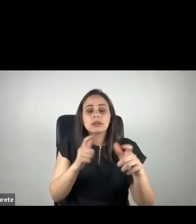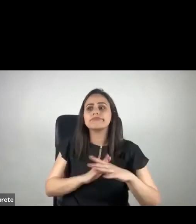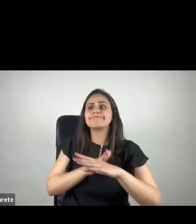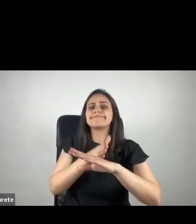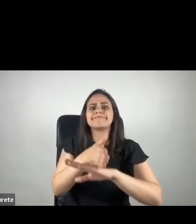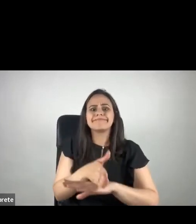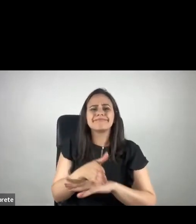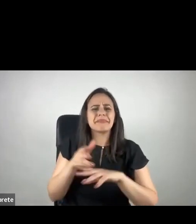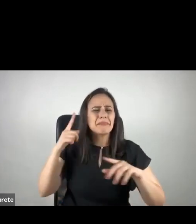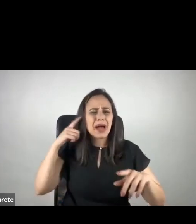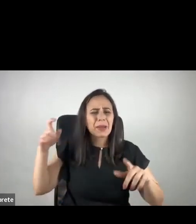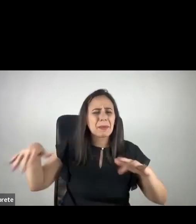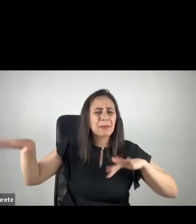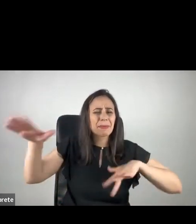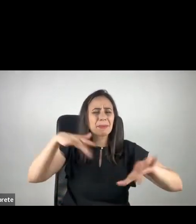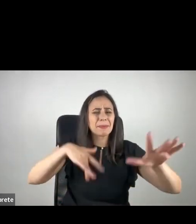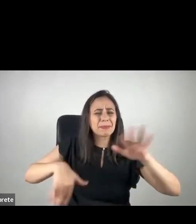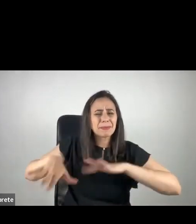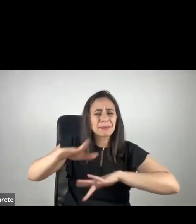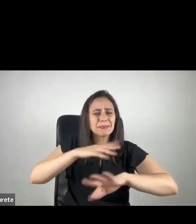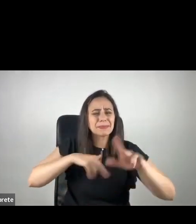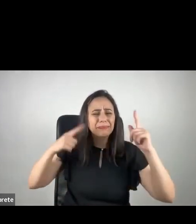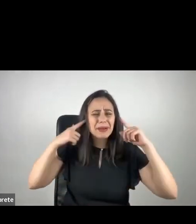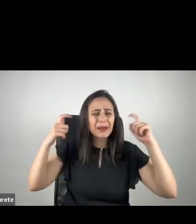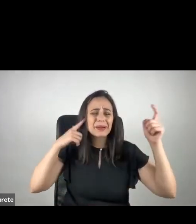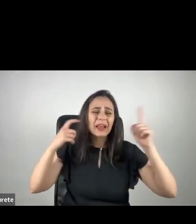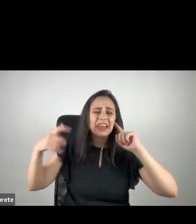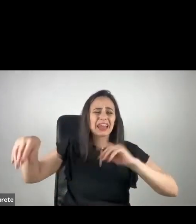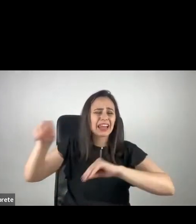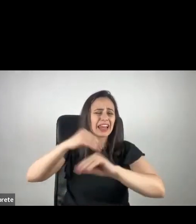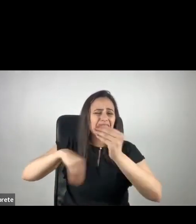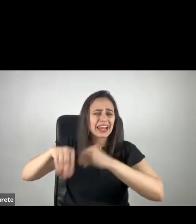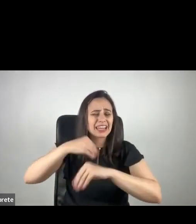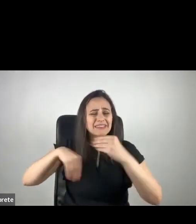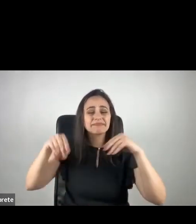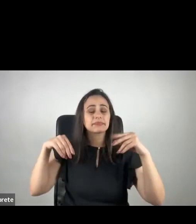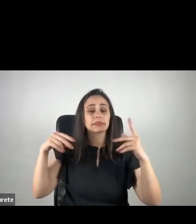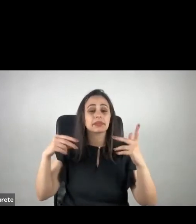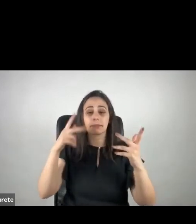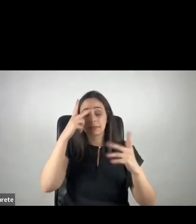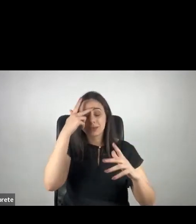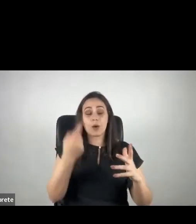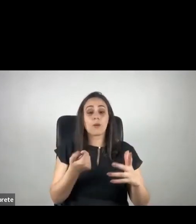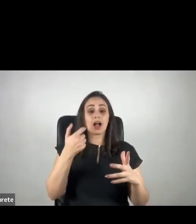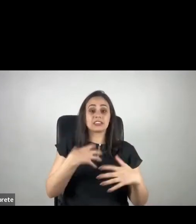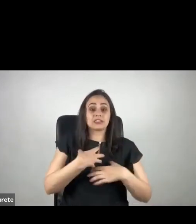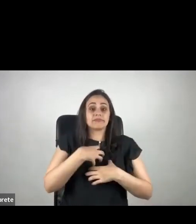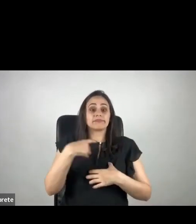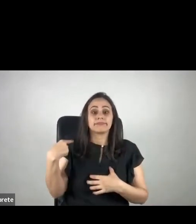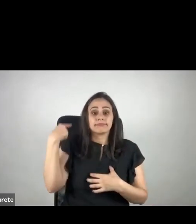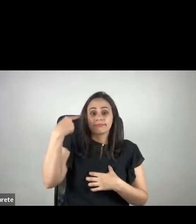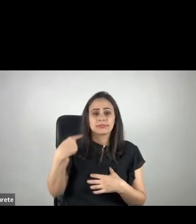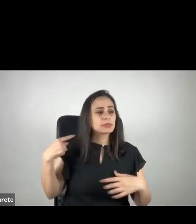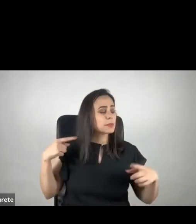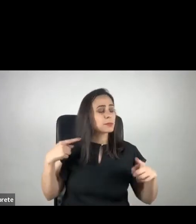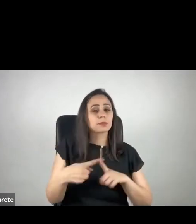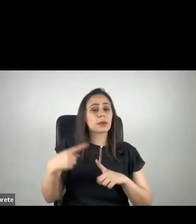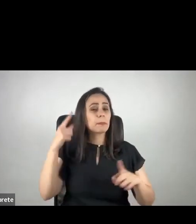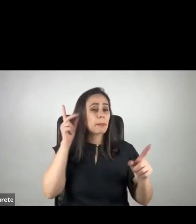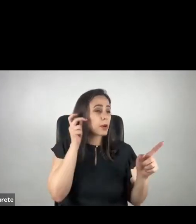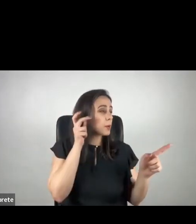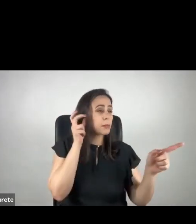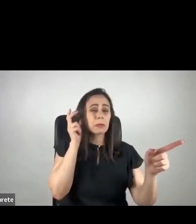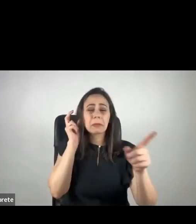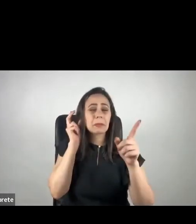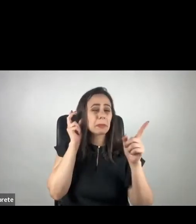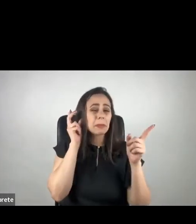o ruído começa a ser amplificado e tal, e você começa a ficar até louco. Fala, puta, da onde que está vindo? Você começa a perder